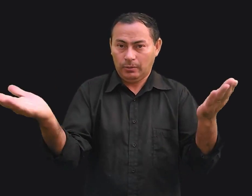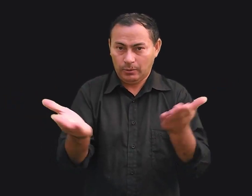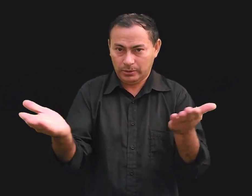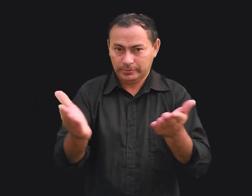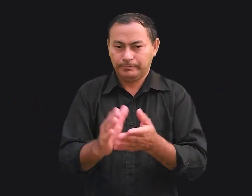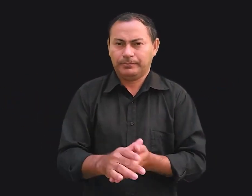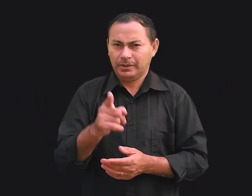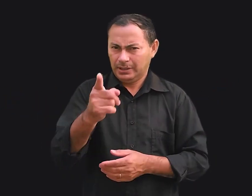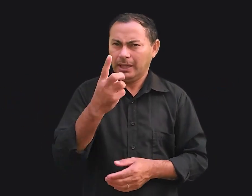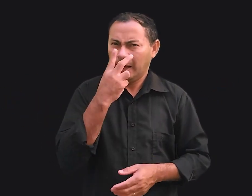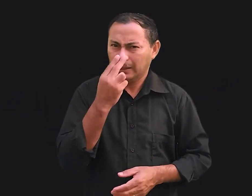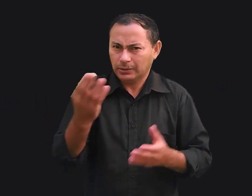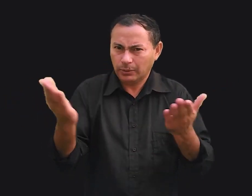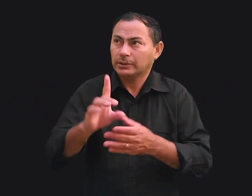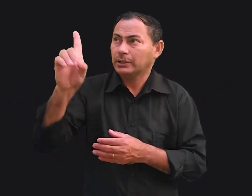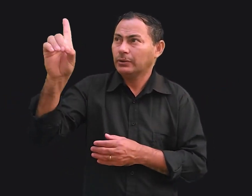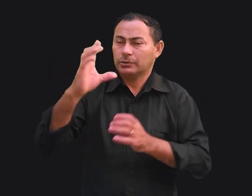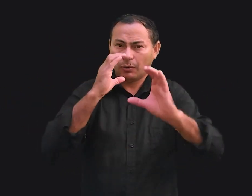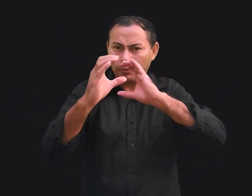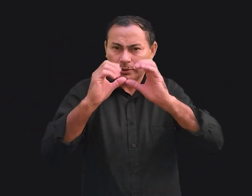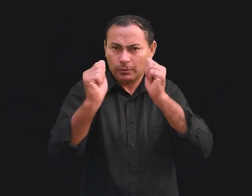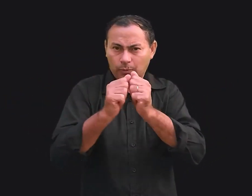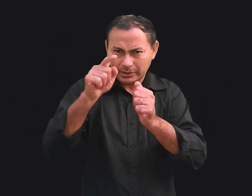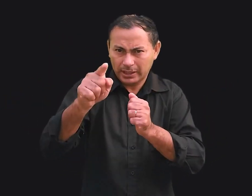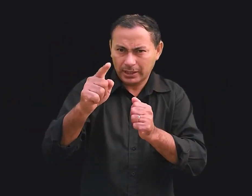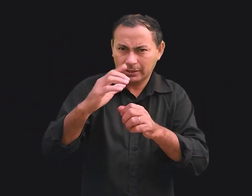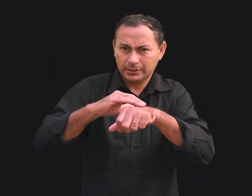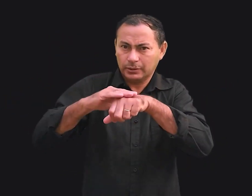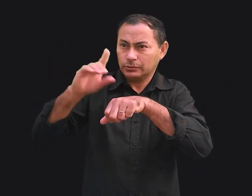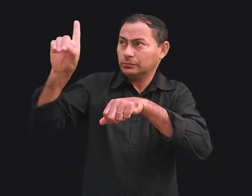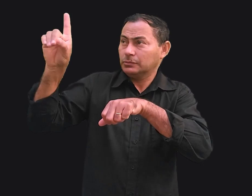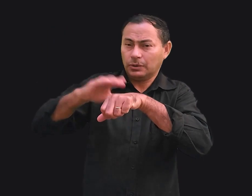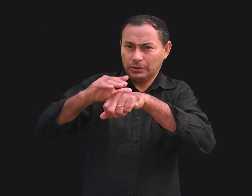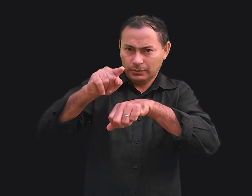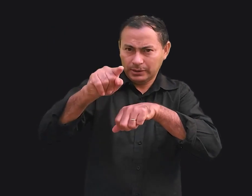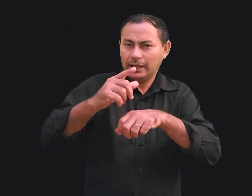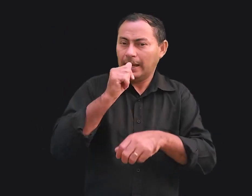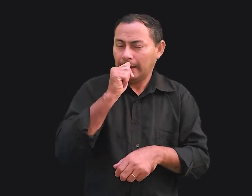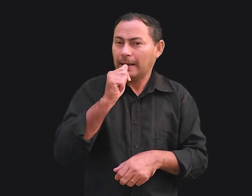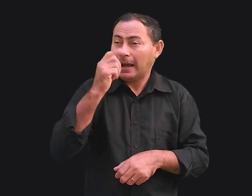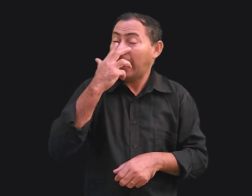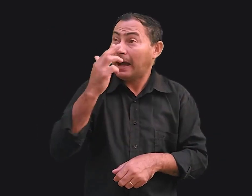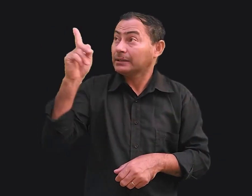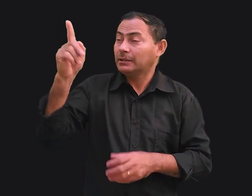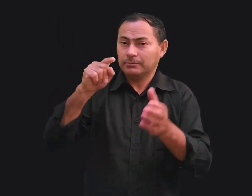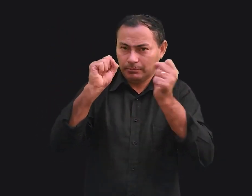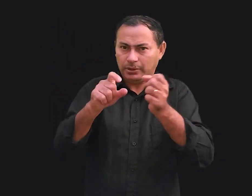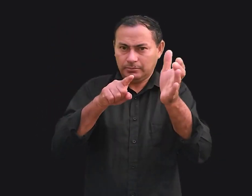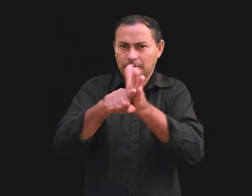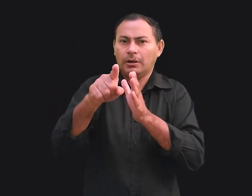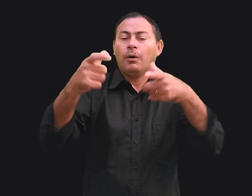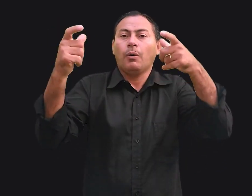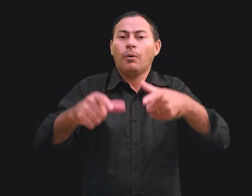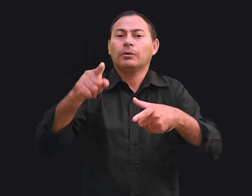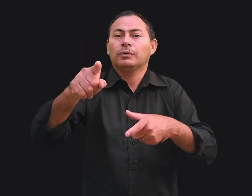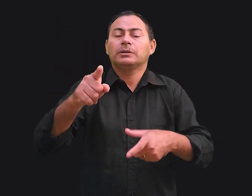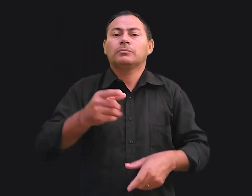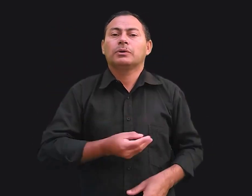hoje. Você acha que hoje Deus se comunica com você? Você acha que Ele pode perguntar para você, onde está